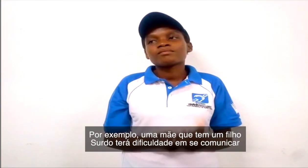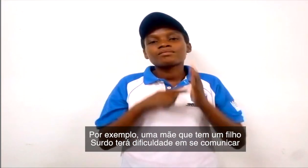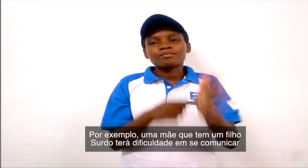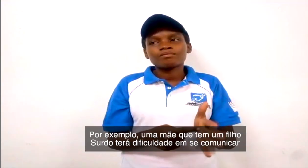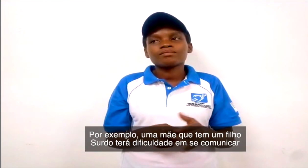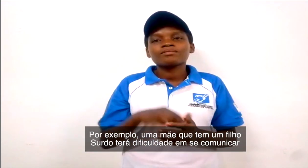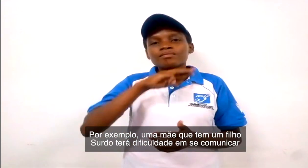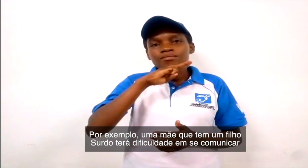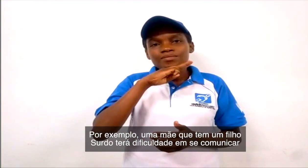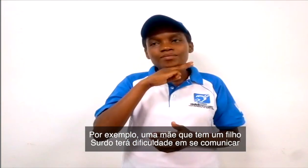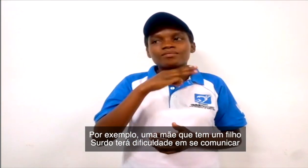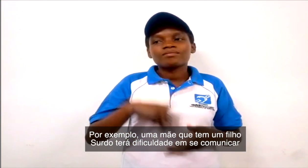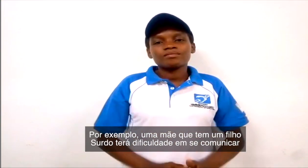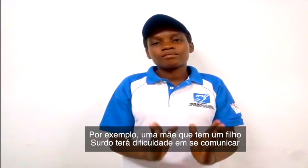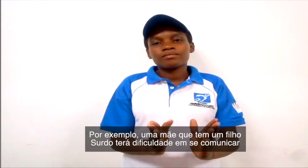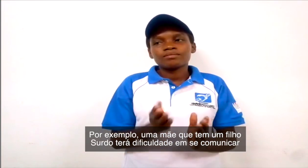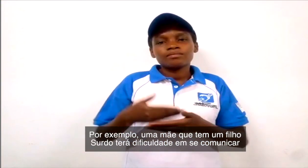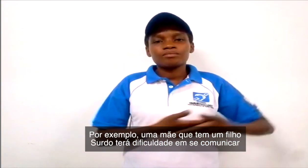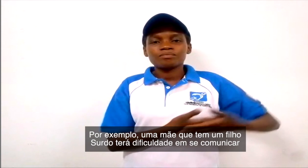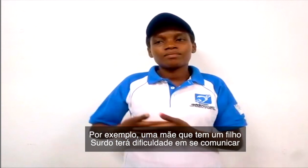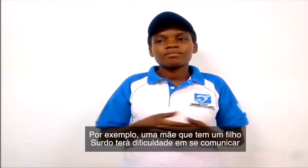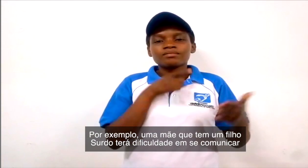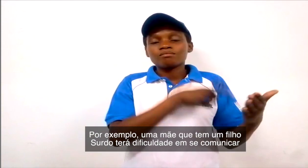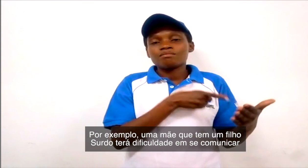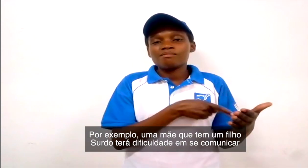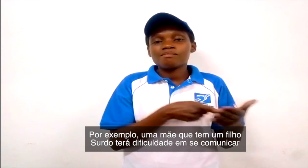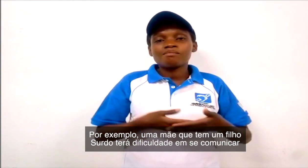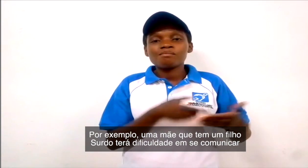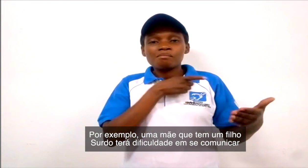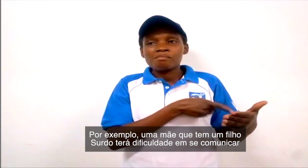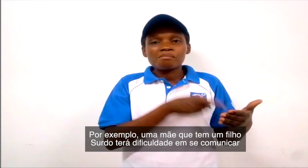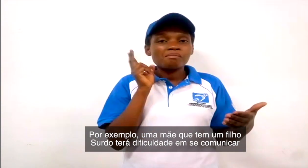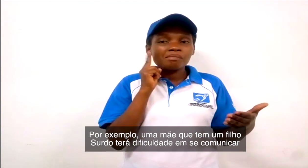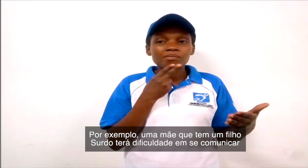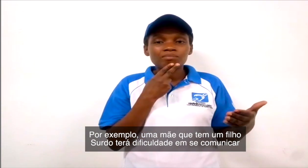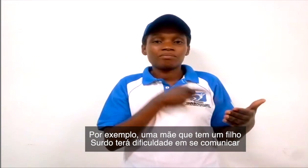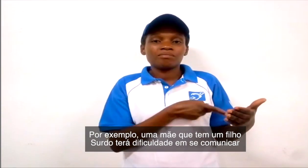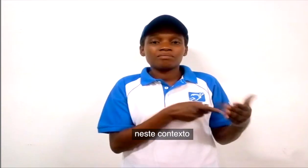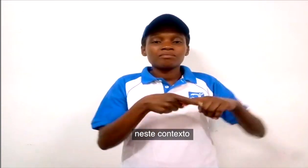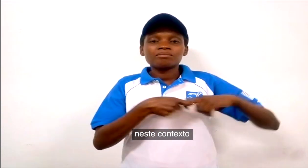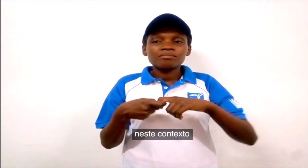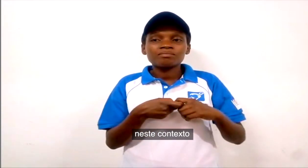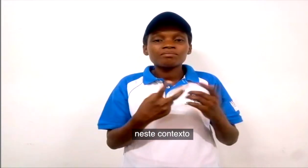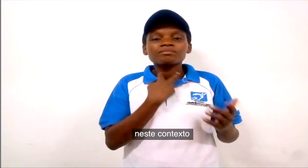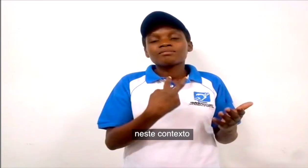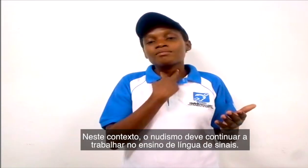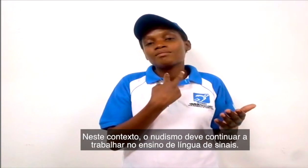de sinais. Por exemplo, uma mãe que tem um filho surdo terá dificuldade de se comunicar. Neste contexto,